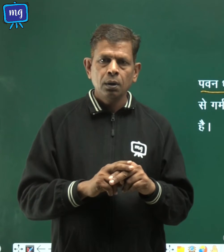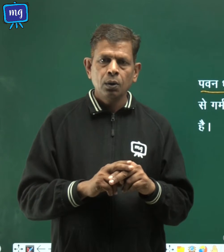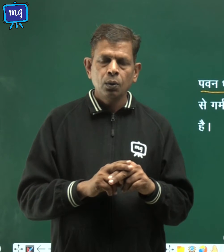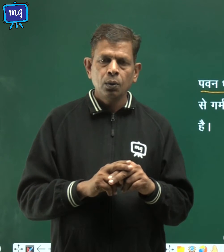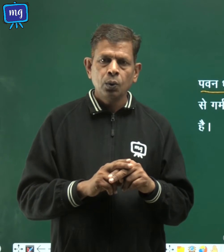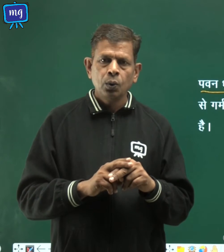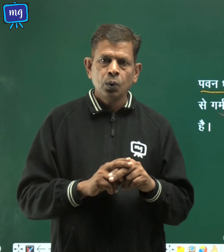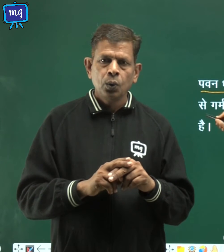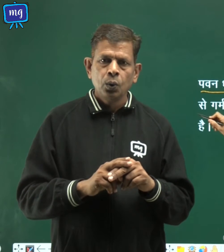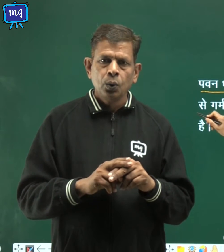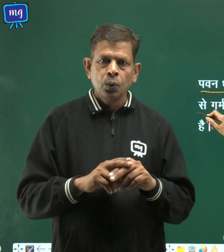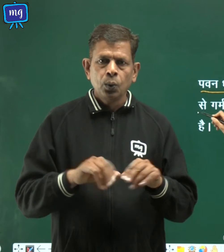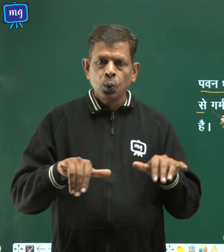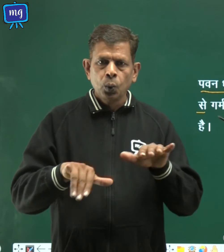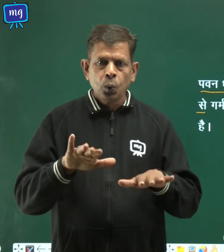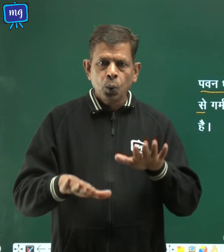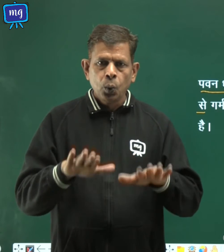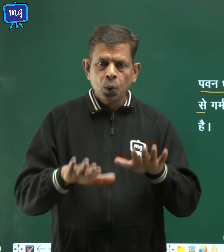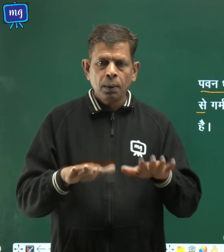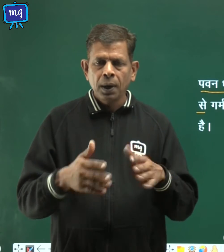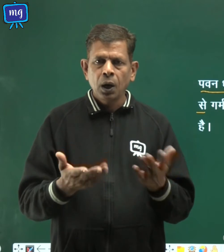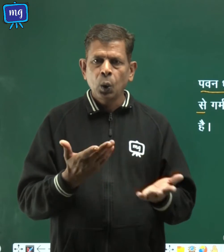असमान रूप से